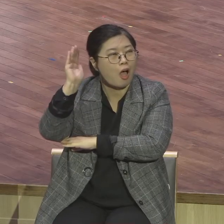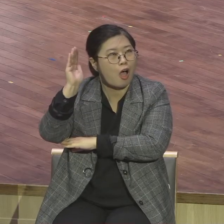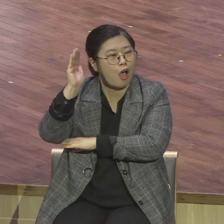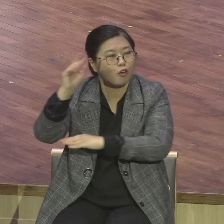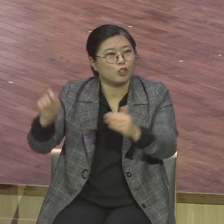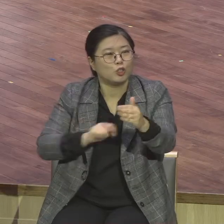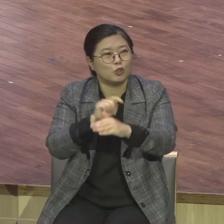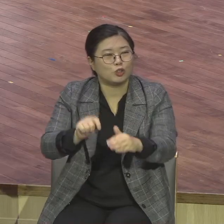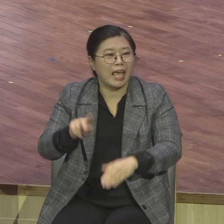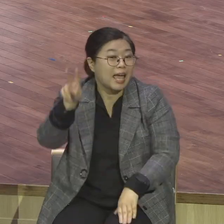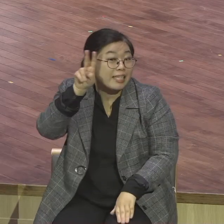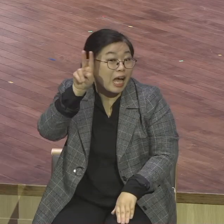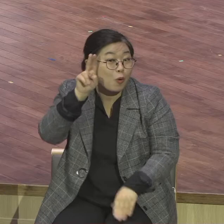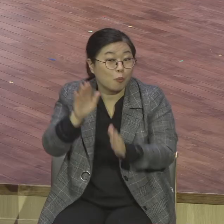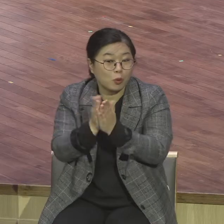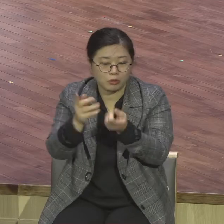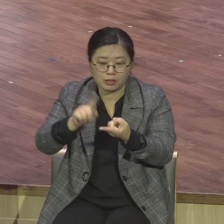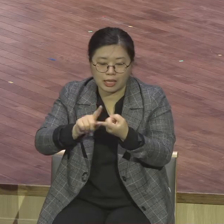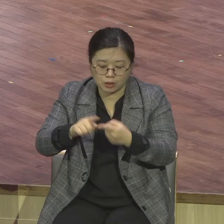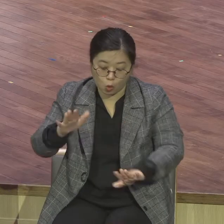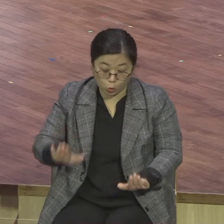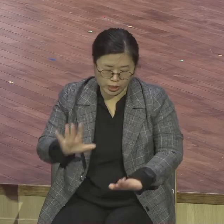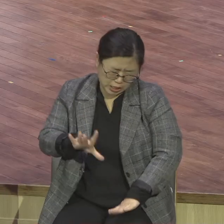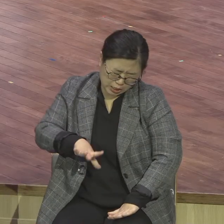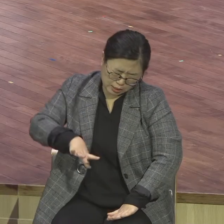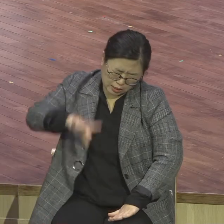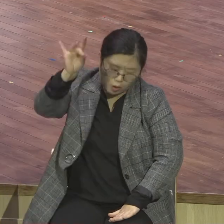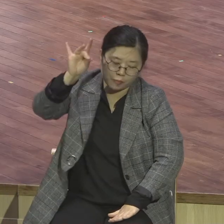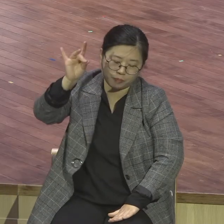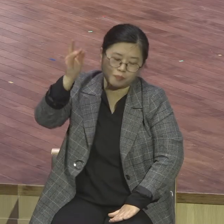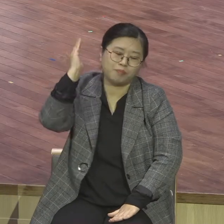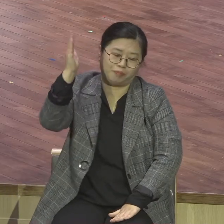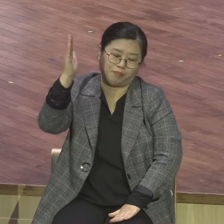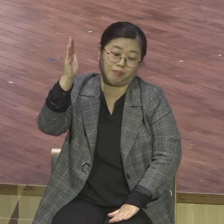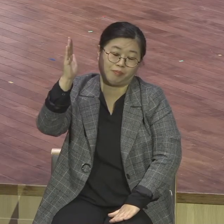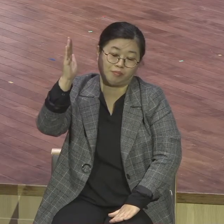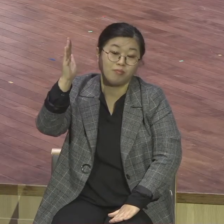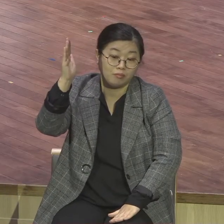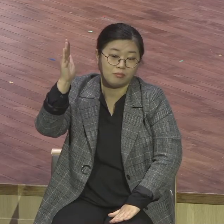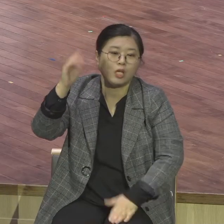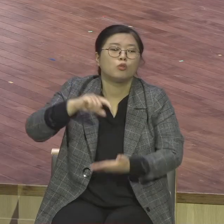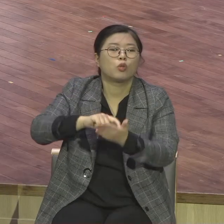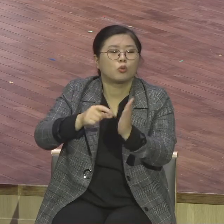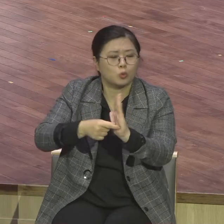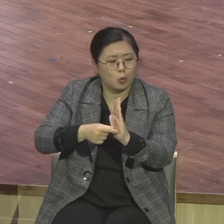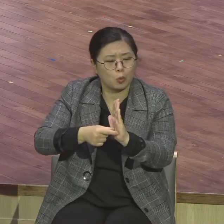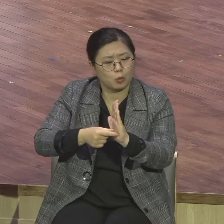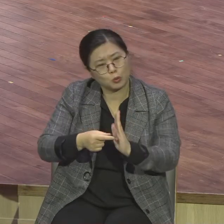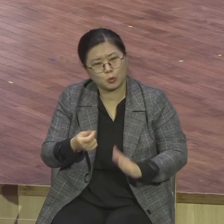그만큼 이렇게 이 야고보서에 대한 오해들이 많이 있는데,